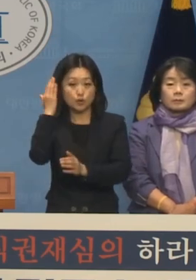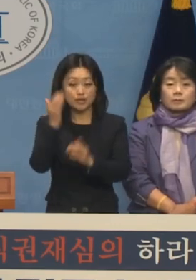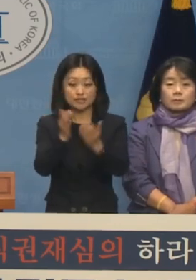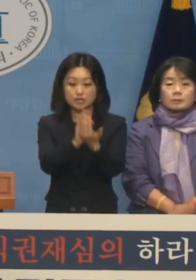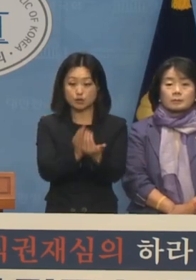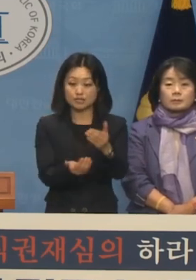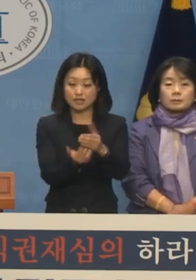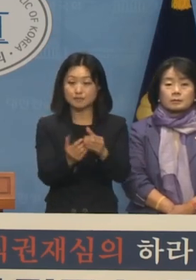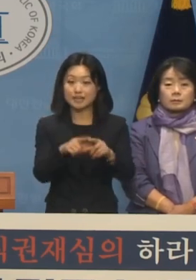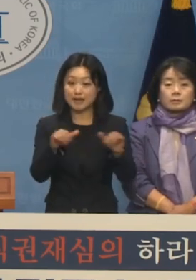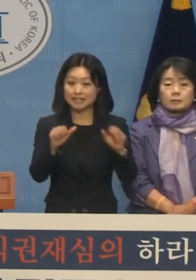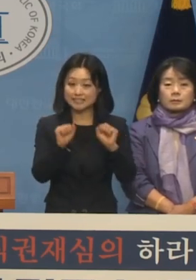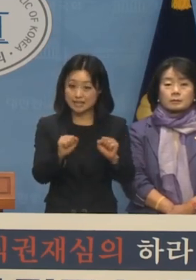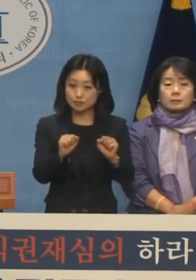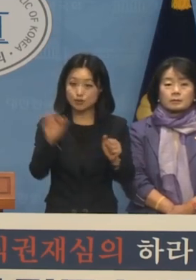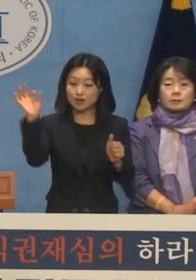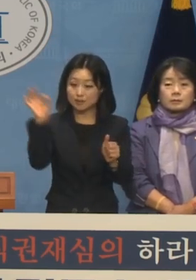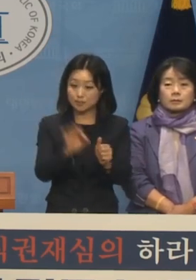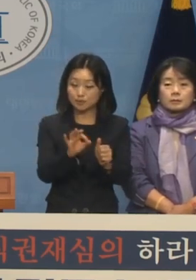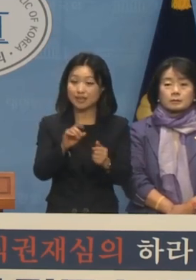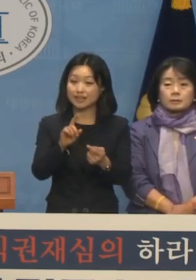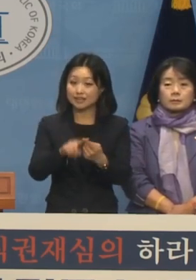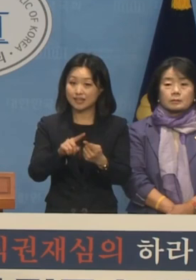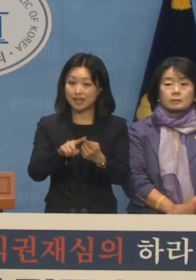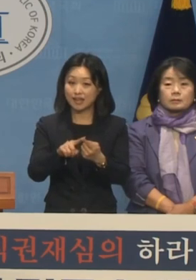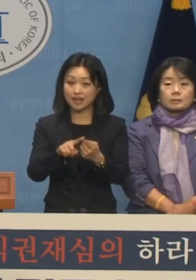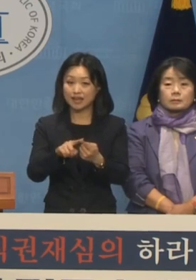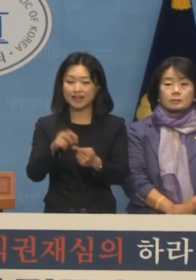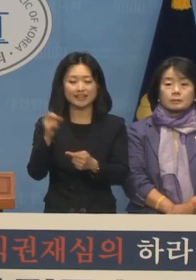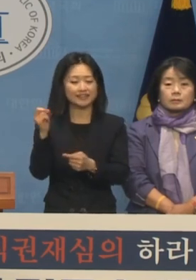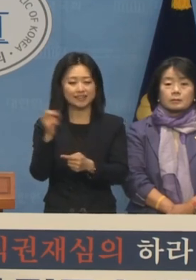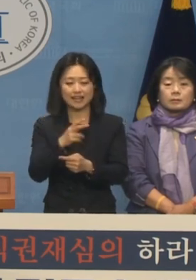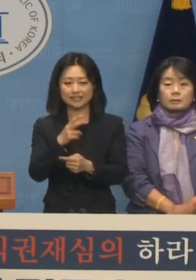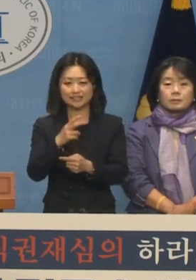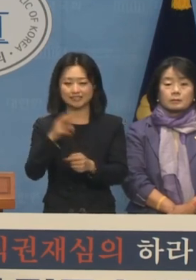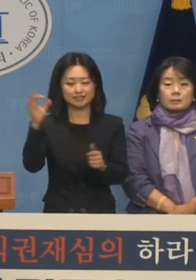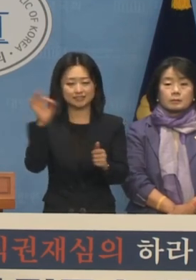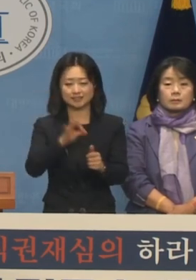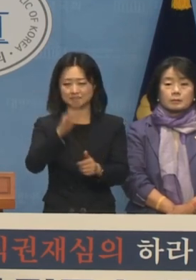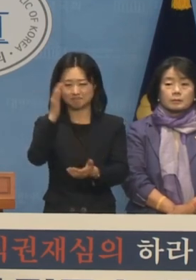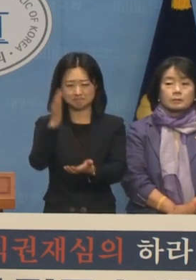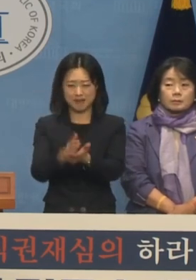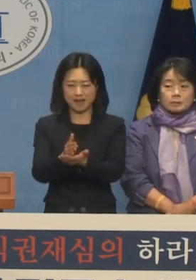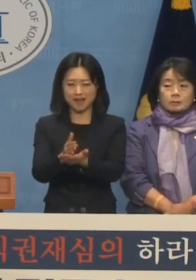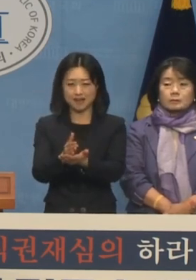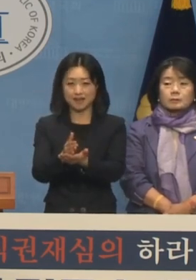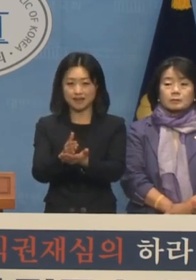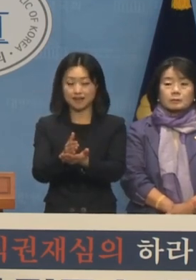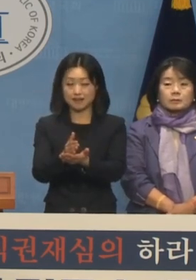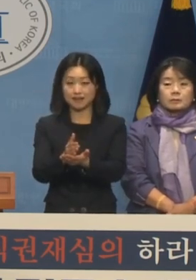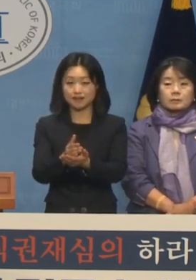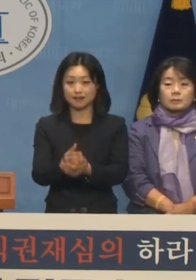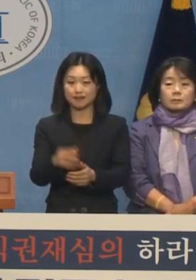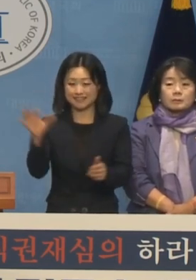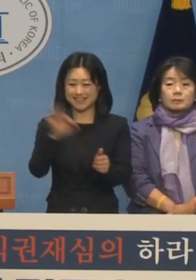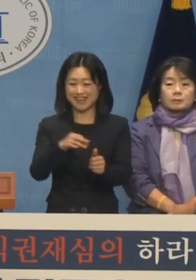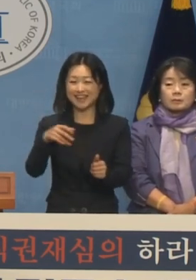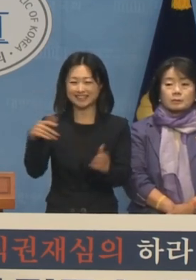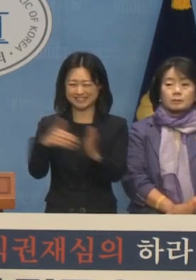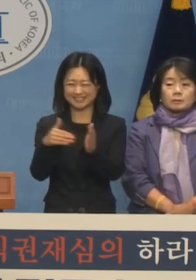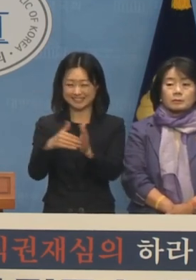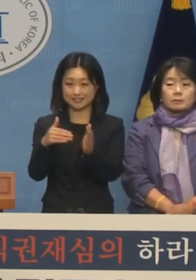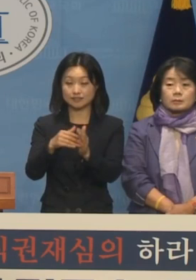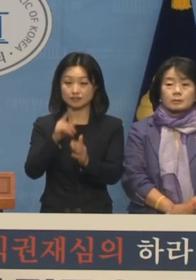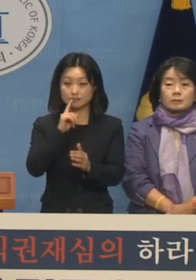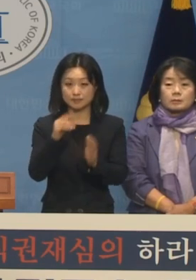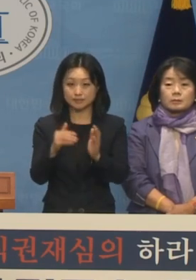참사 일반인 생존자들의 배보상 관련한 직권 재심의 불가 통보를 하여 왔습니다. 많은 전문가